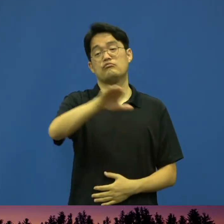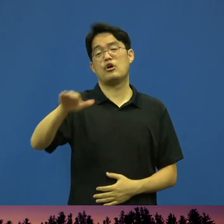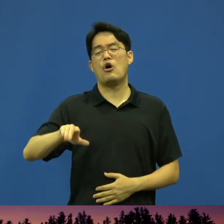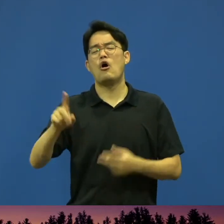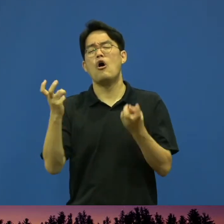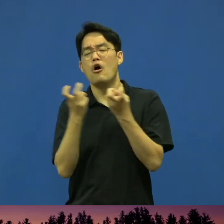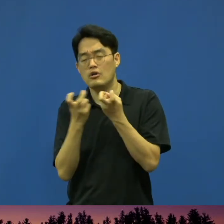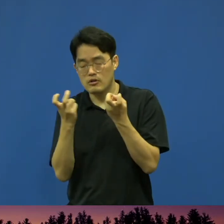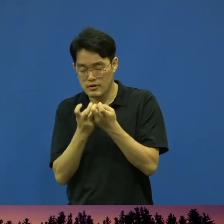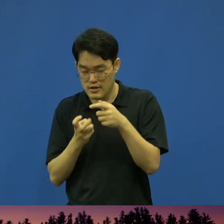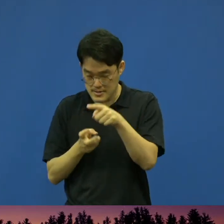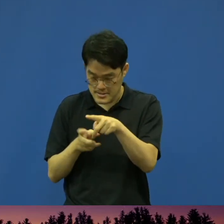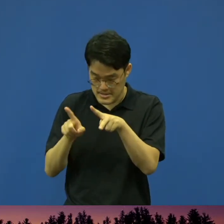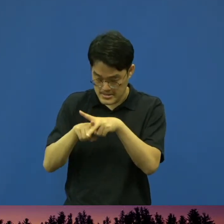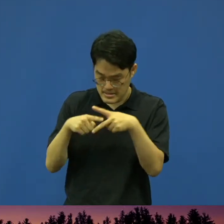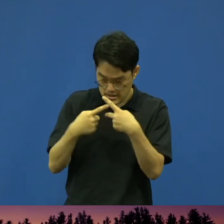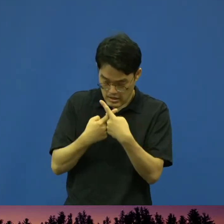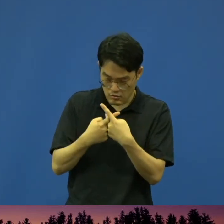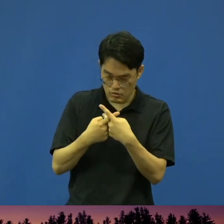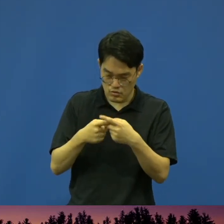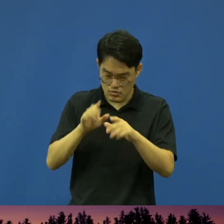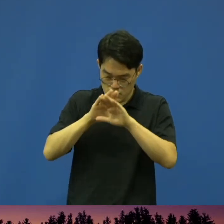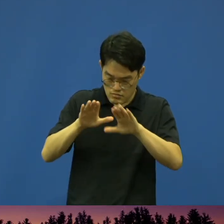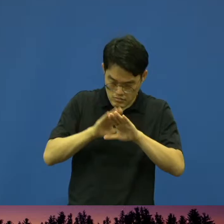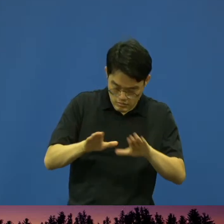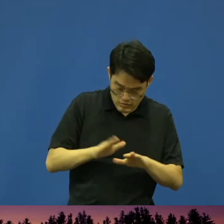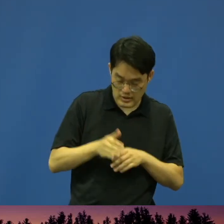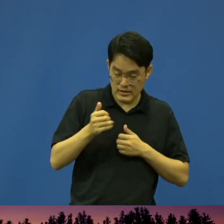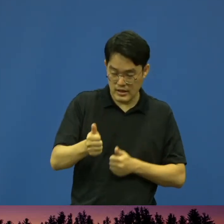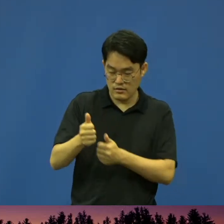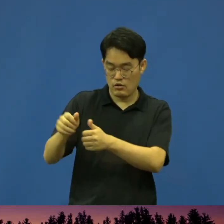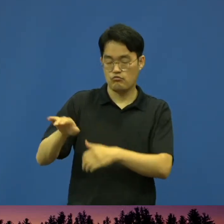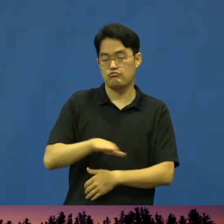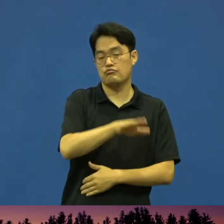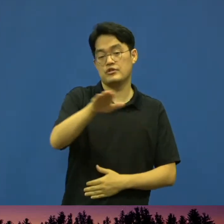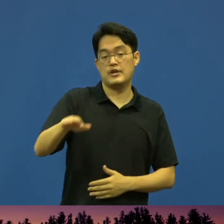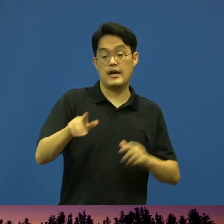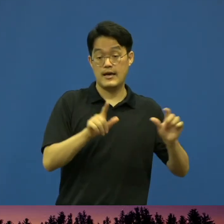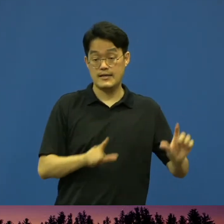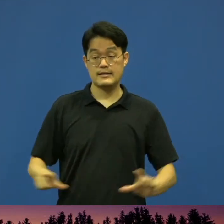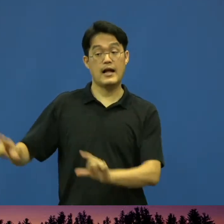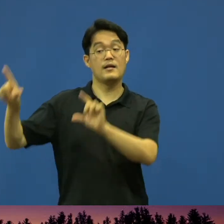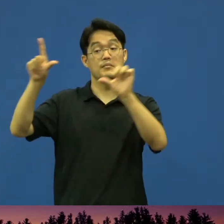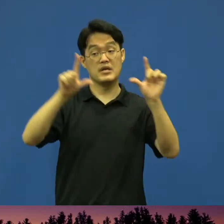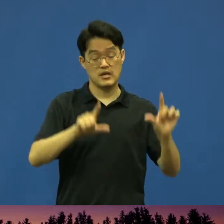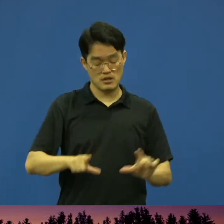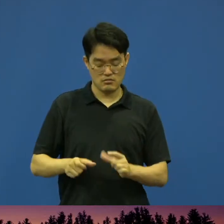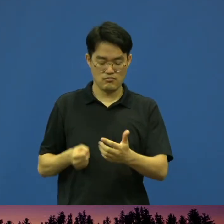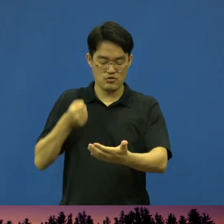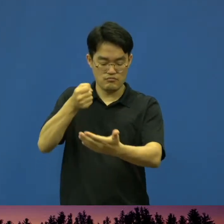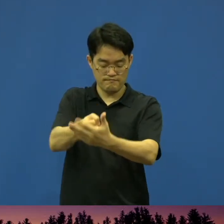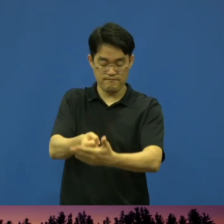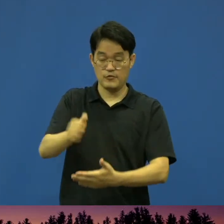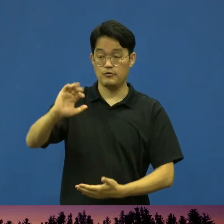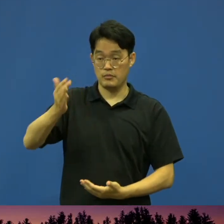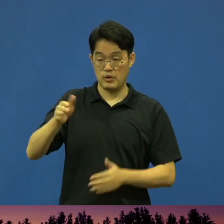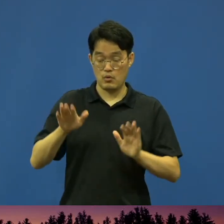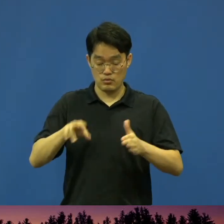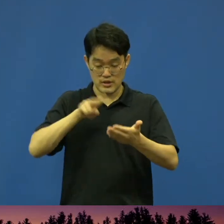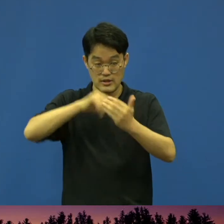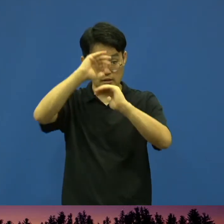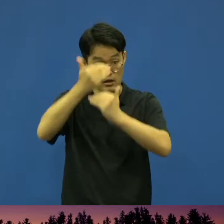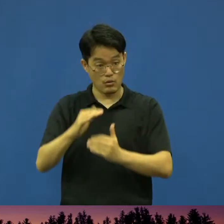인생은 결정될 것입니다. 오늘 본문을 통해서 우리는 위기를 어떻게 맞이해야 하는가를 우리가 살펴보았으면